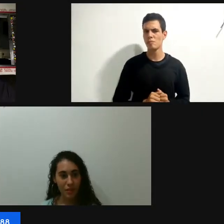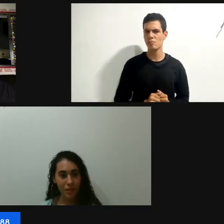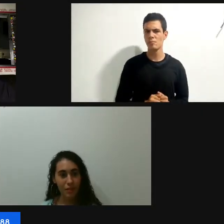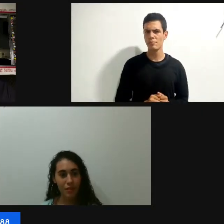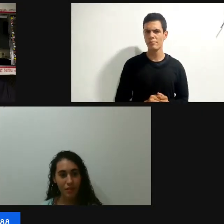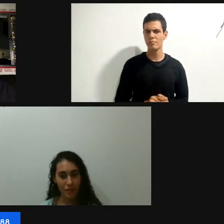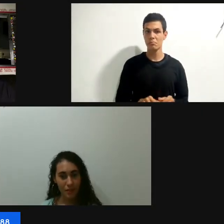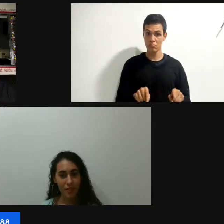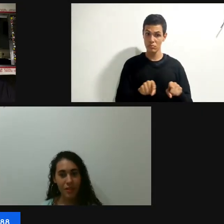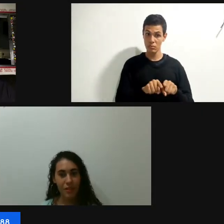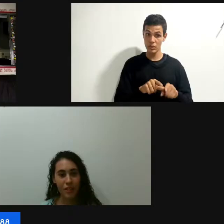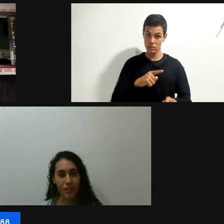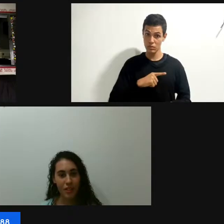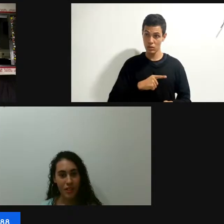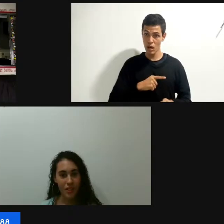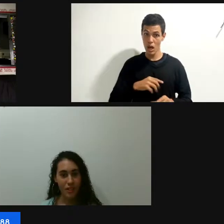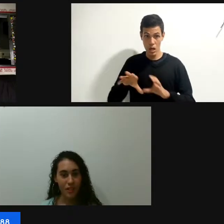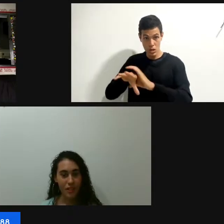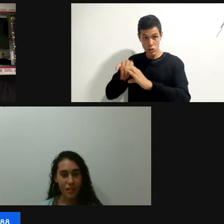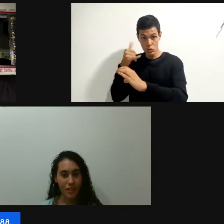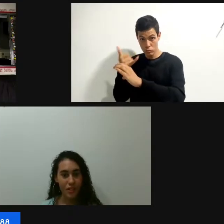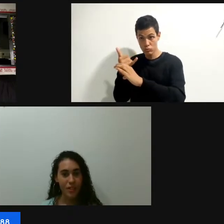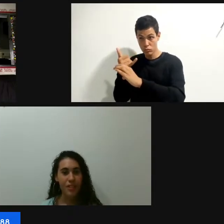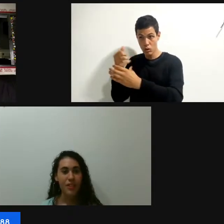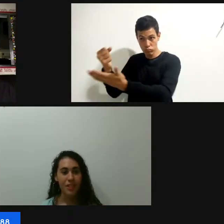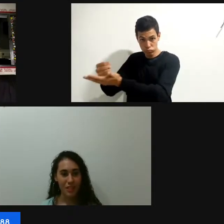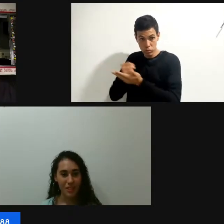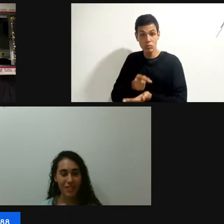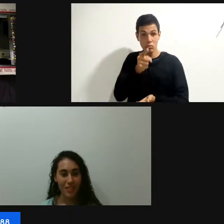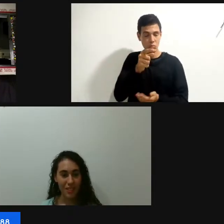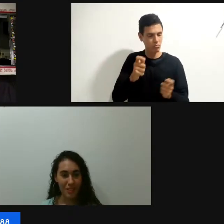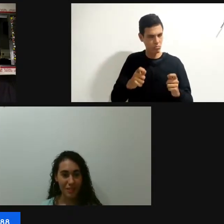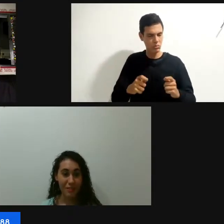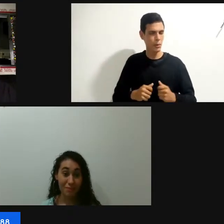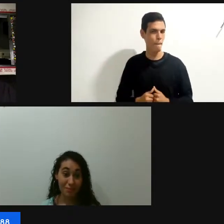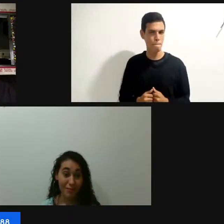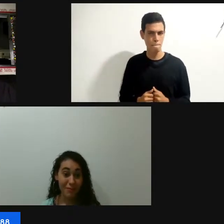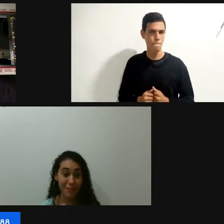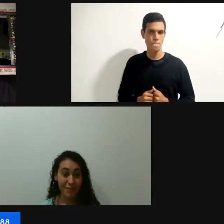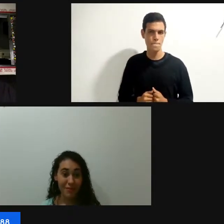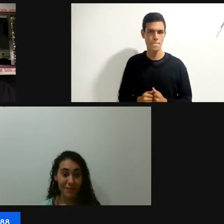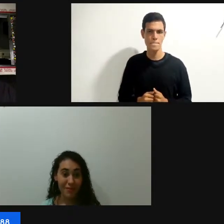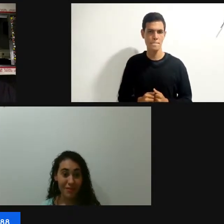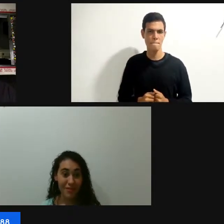te ajudando. E vai galgando. Quem sabe você está escrevendo,